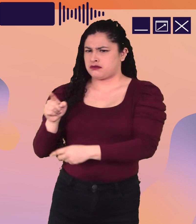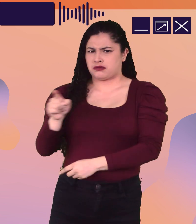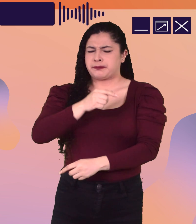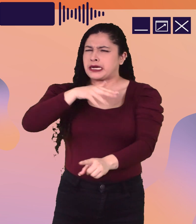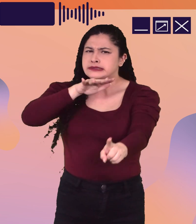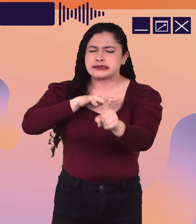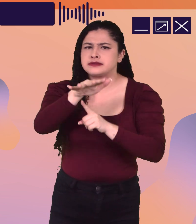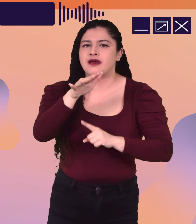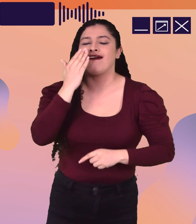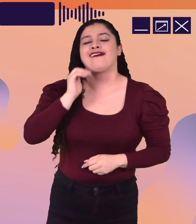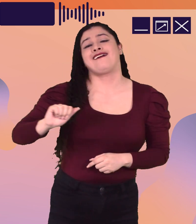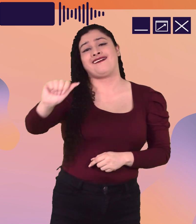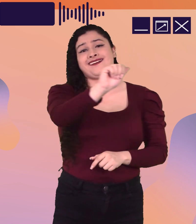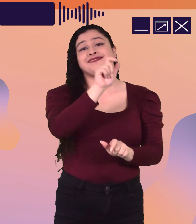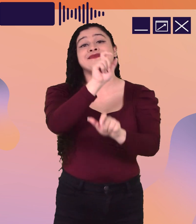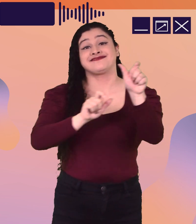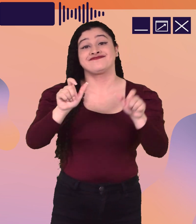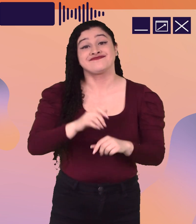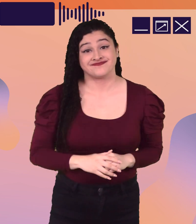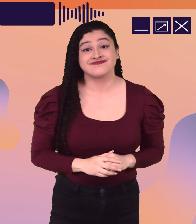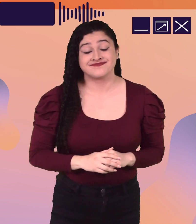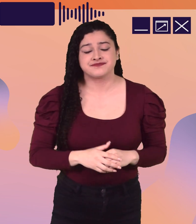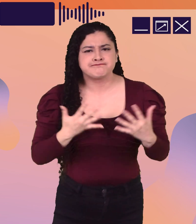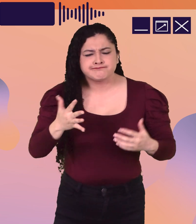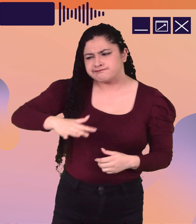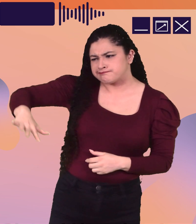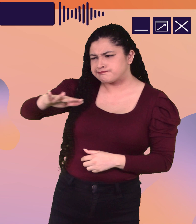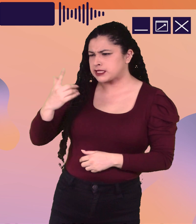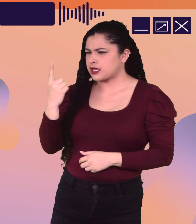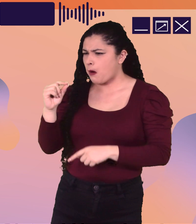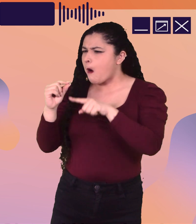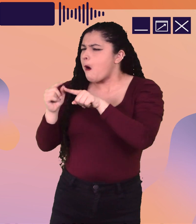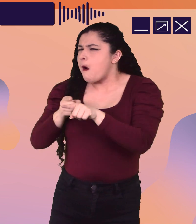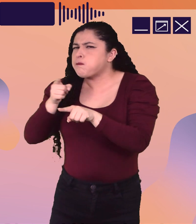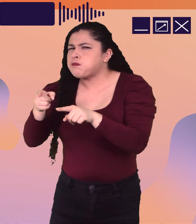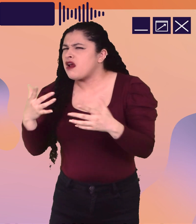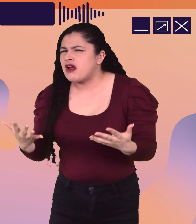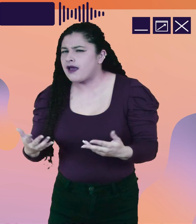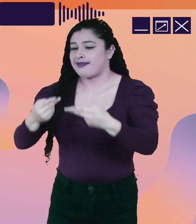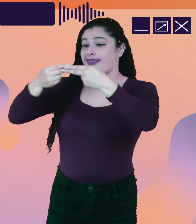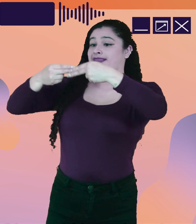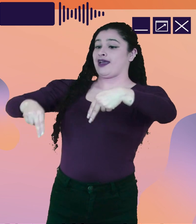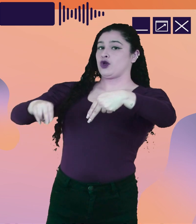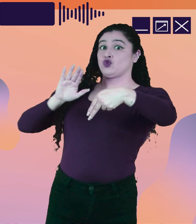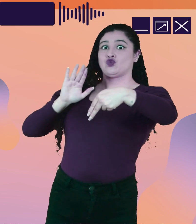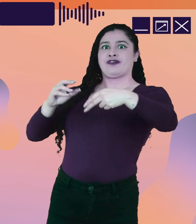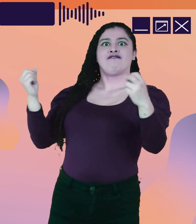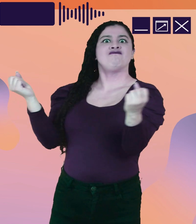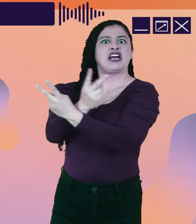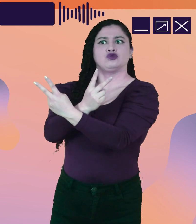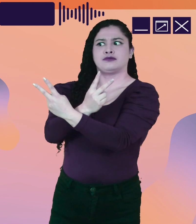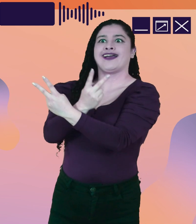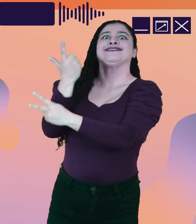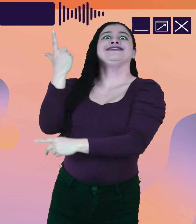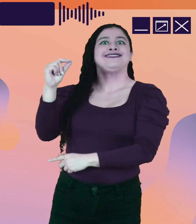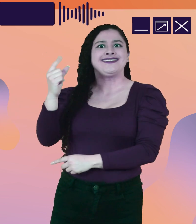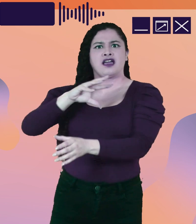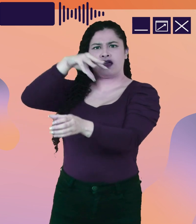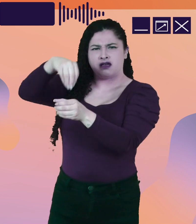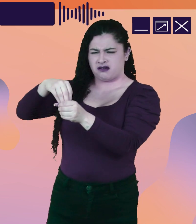por supuesto, las violencias hacia nosotras también. Sí, también existe la violencia de género digital. Es aquella facilitada por